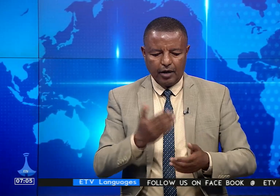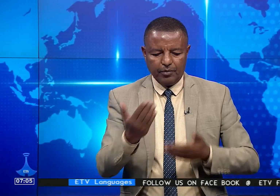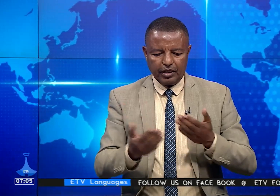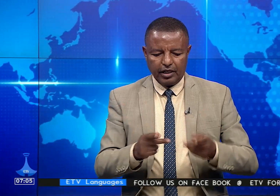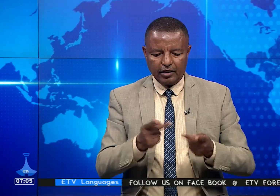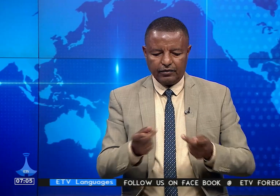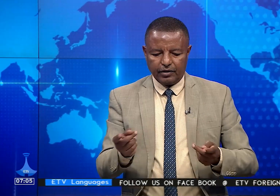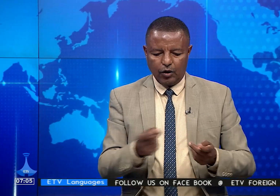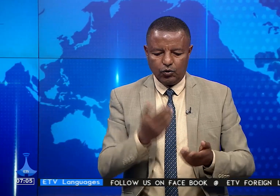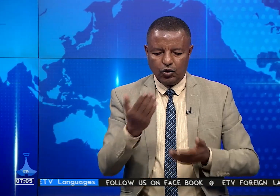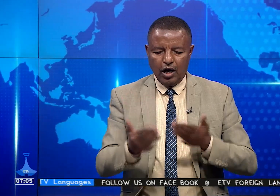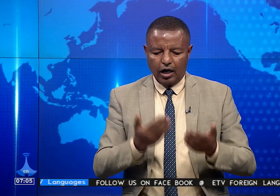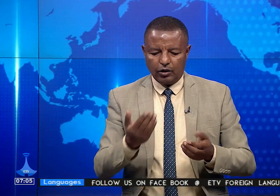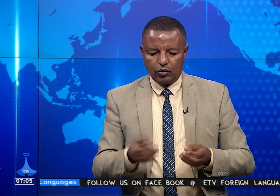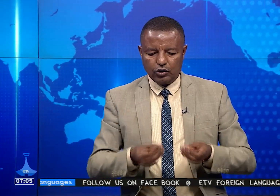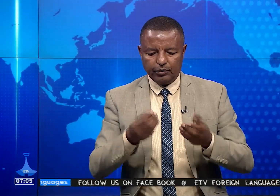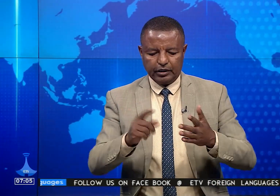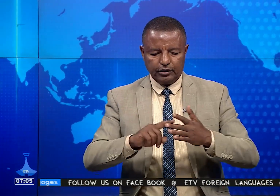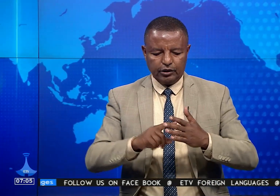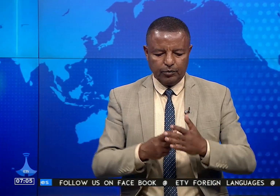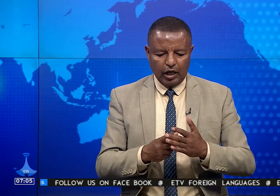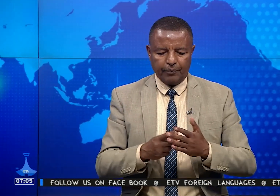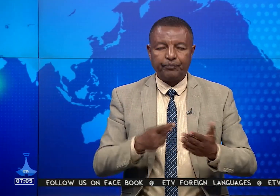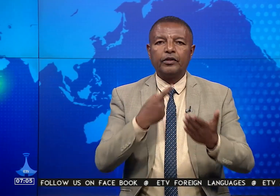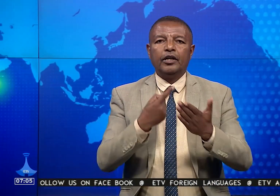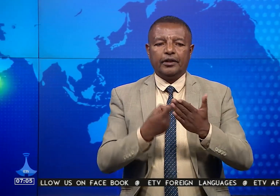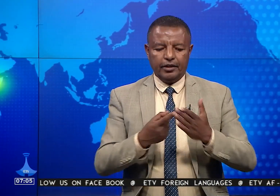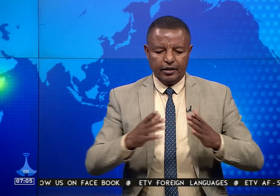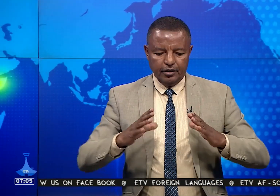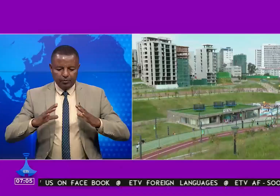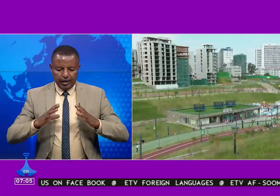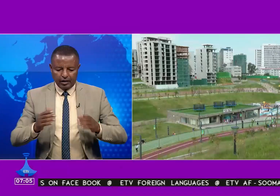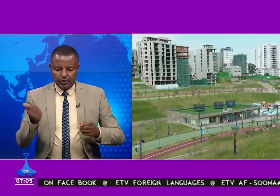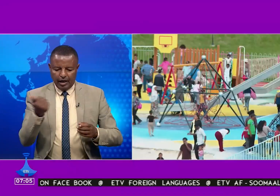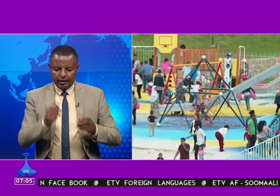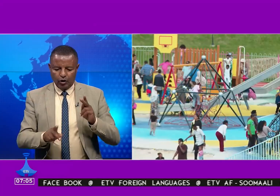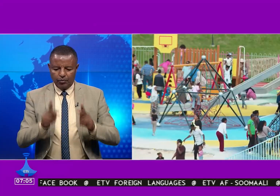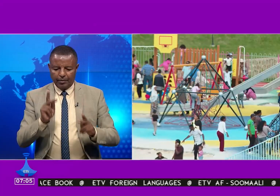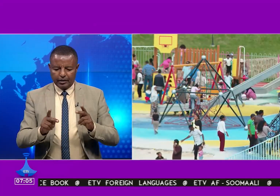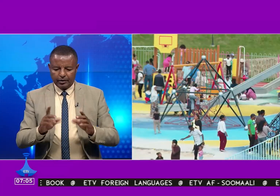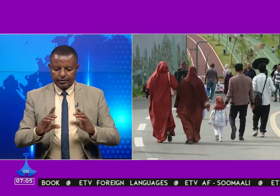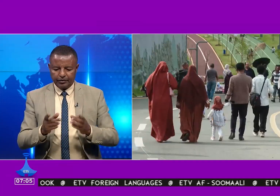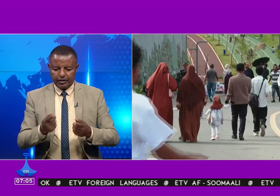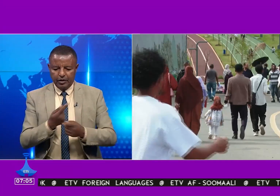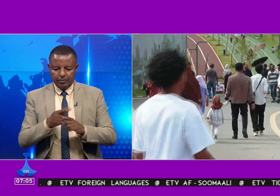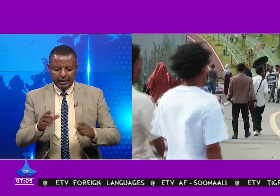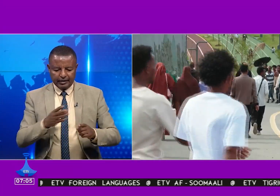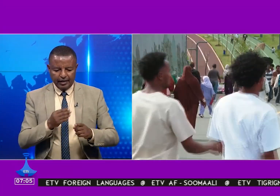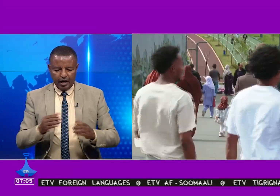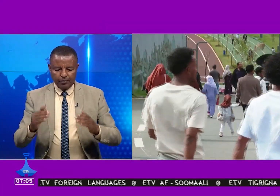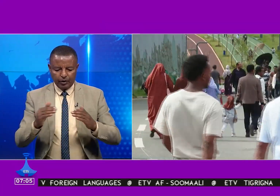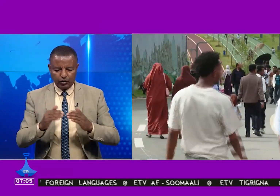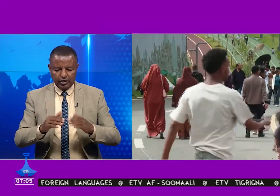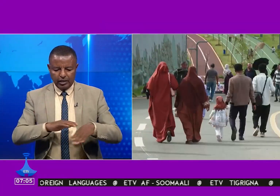የጋራ መገልገያ ስፍራ ሆኖ አገልግሎት መስጠት ጀምሯል። ይህ ፓርክ ማንኛውም ማህበረሰብ ክፍል